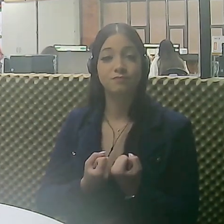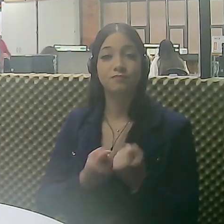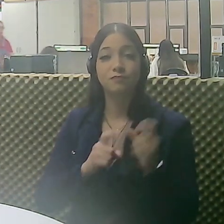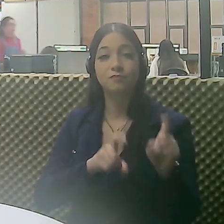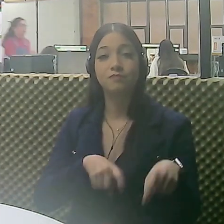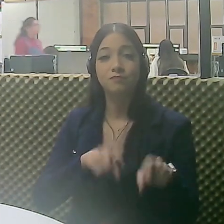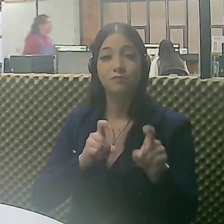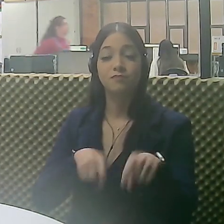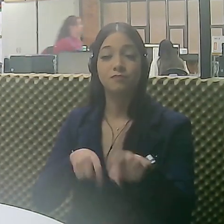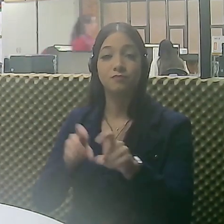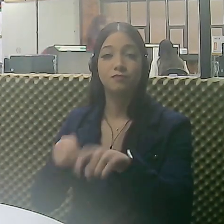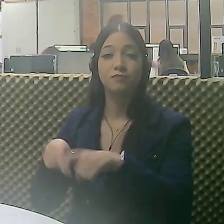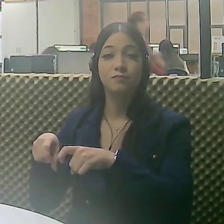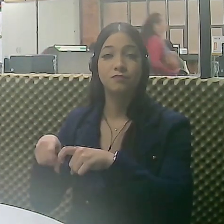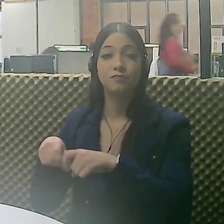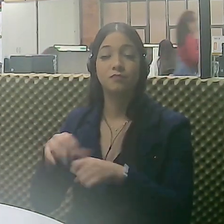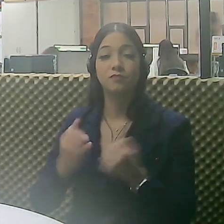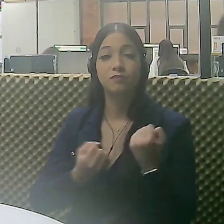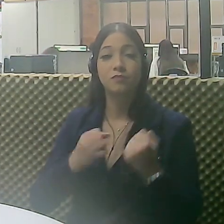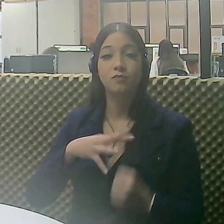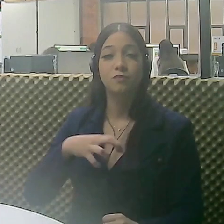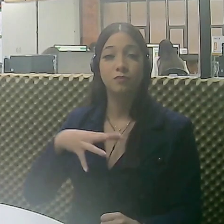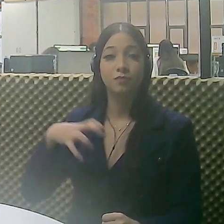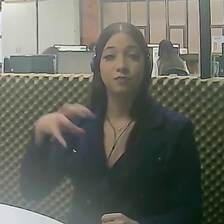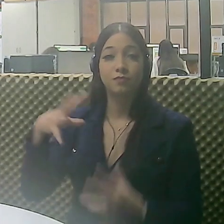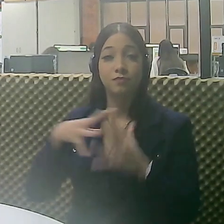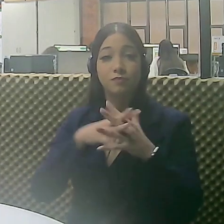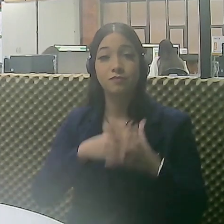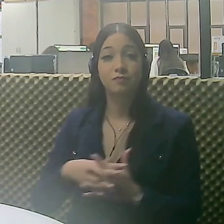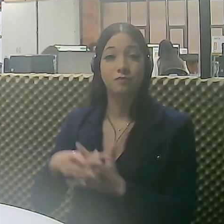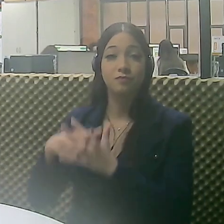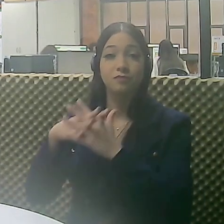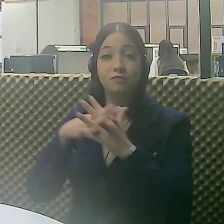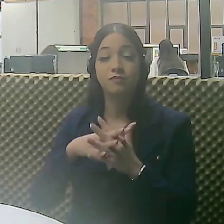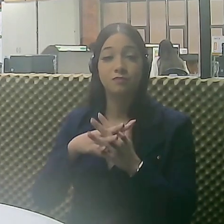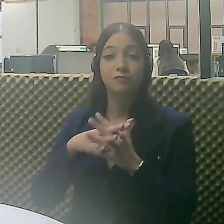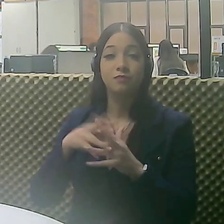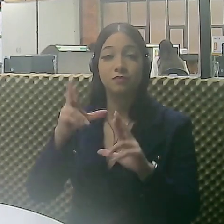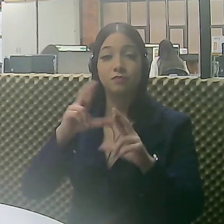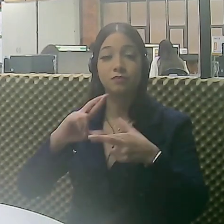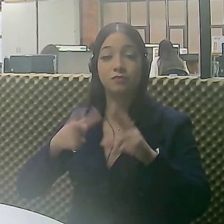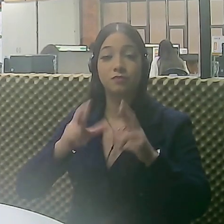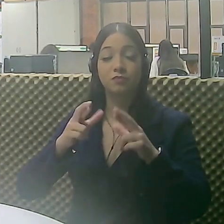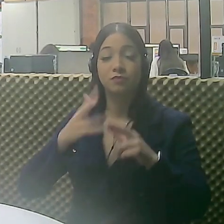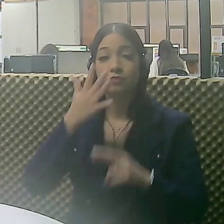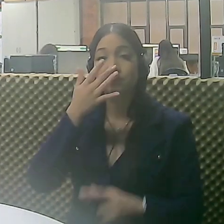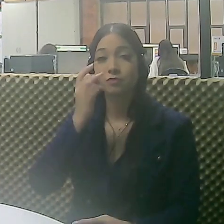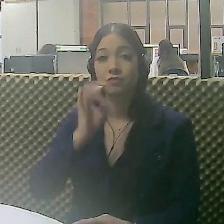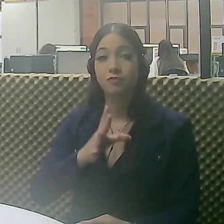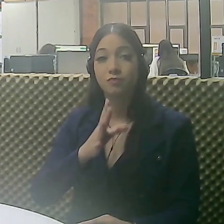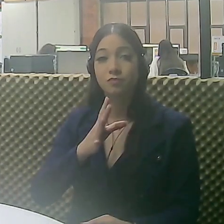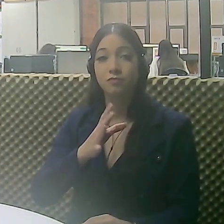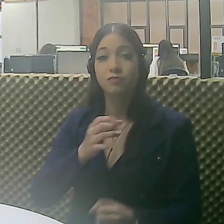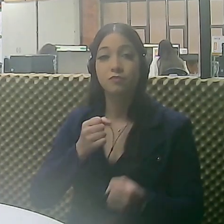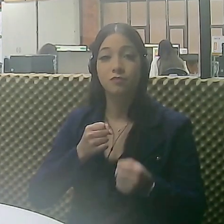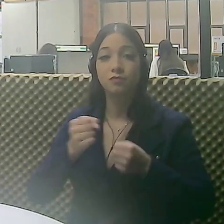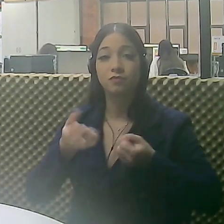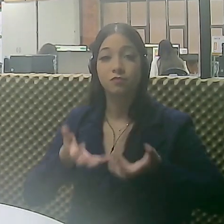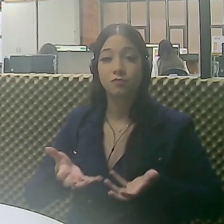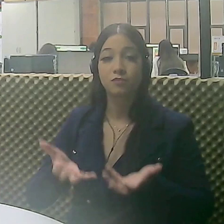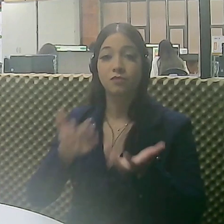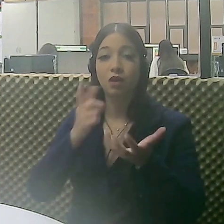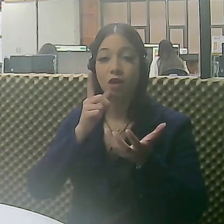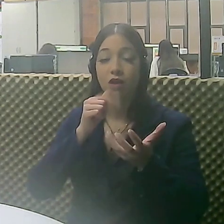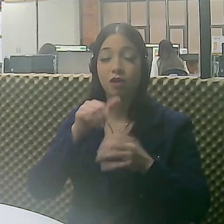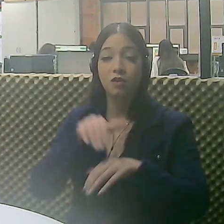capina, utilização do fumacê, dos caminhões catatreco, da coleta seletiva e de lixo, patrulhamento,